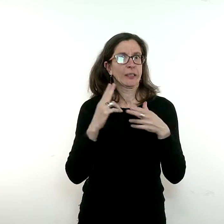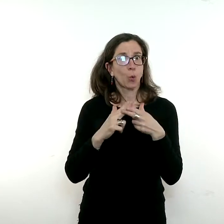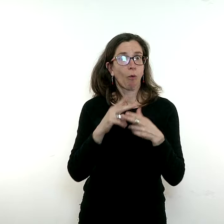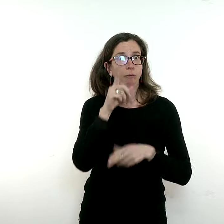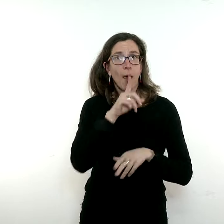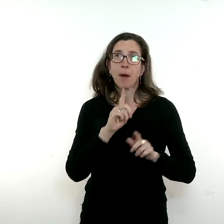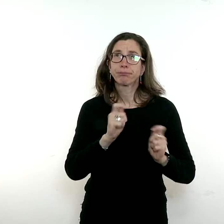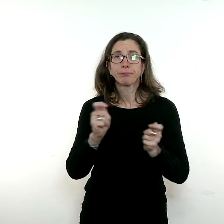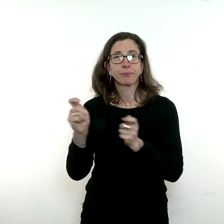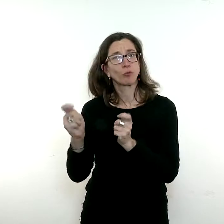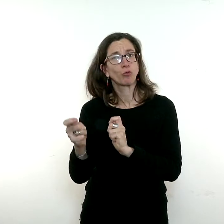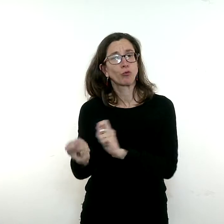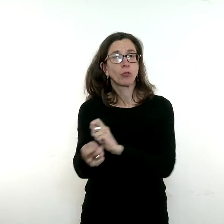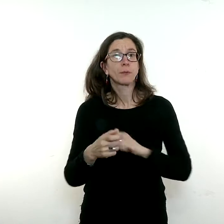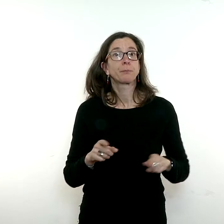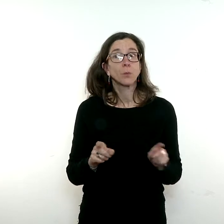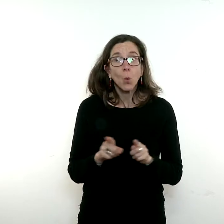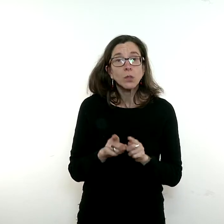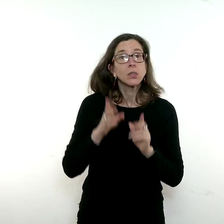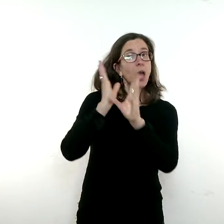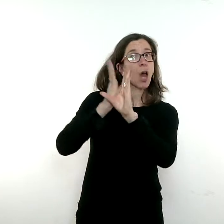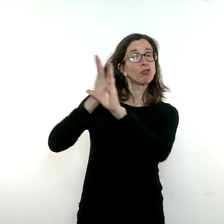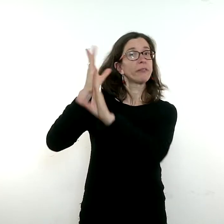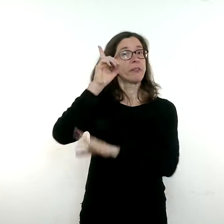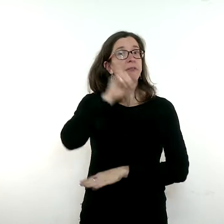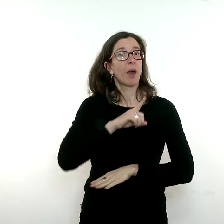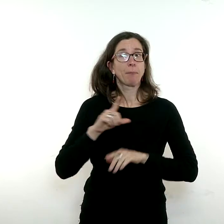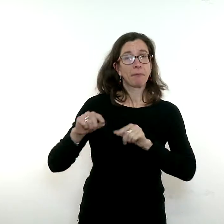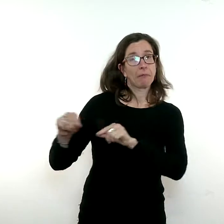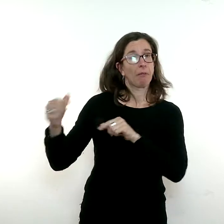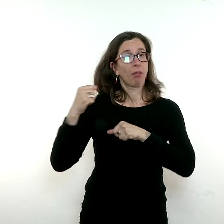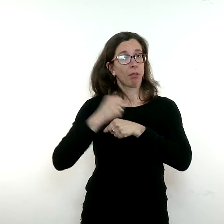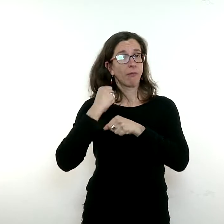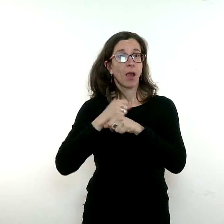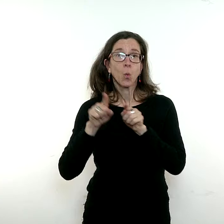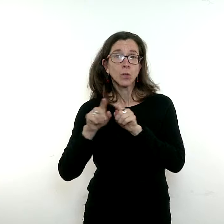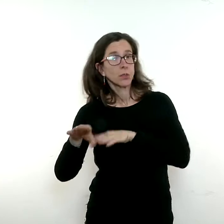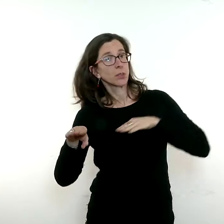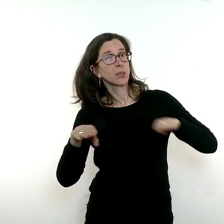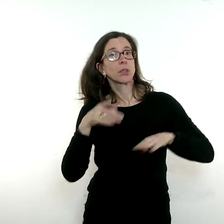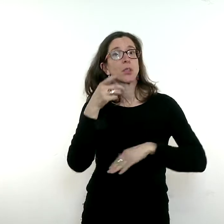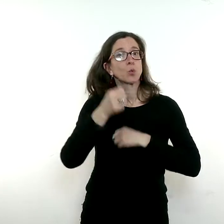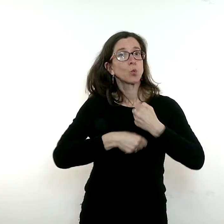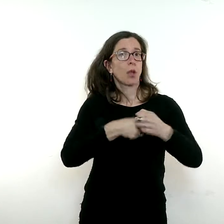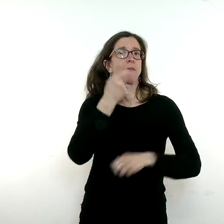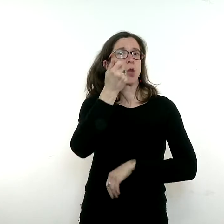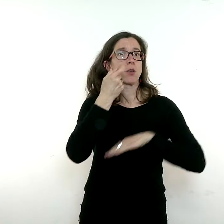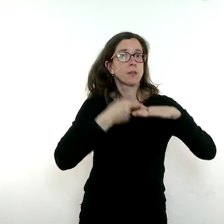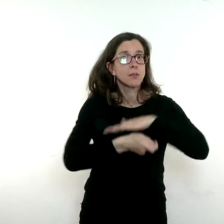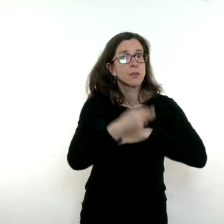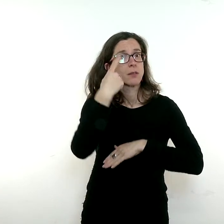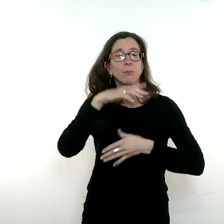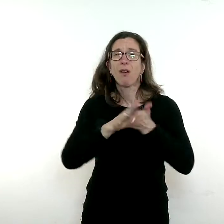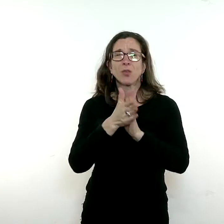les archives des femmes, mais sans oublier bien sûr le soutien que nous apportons financier à toutes les